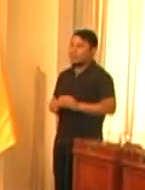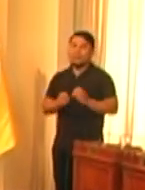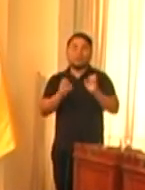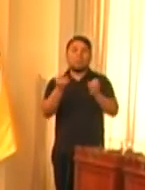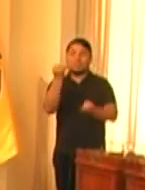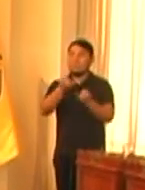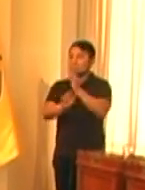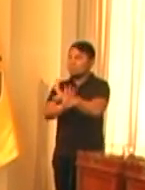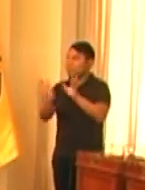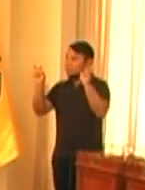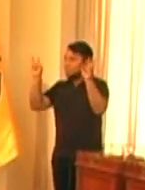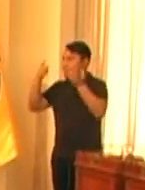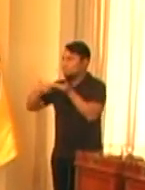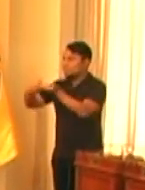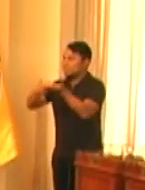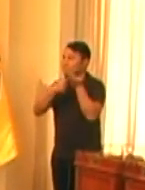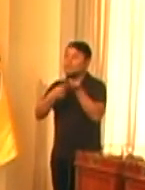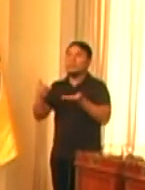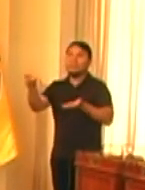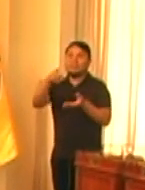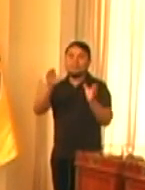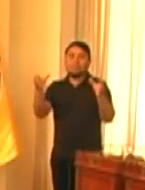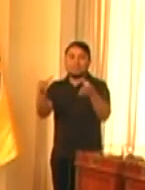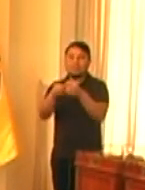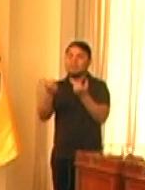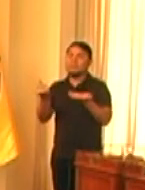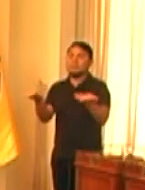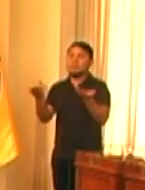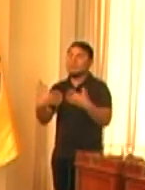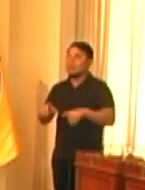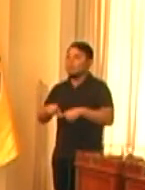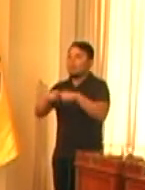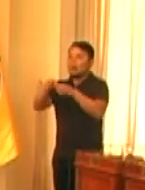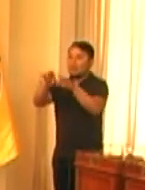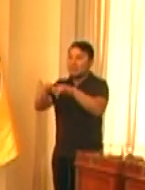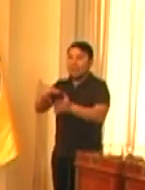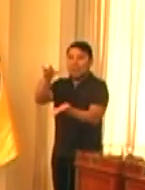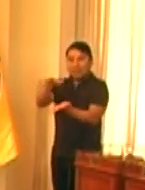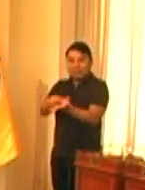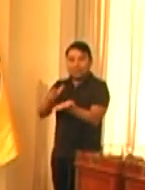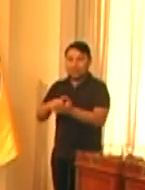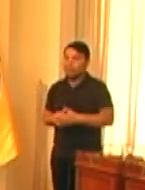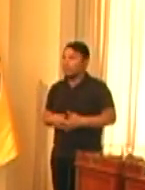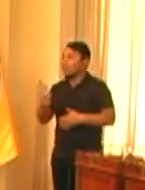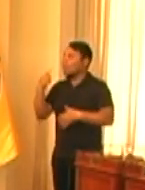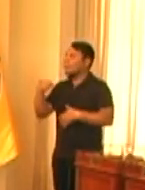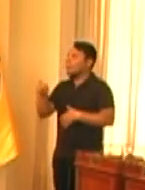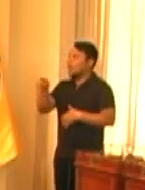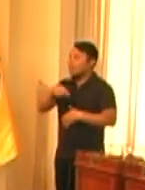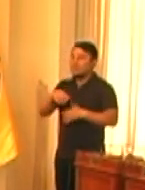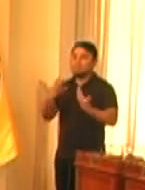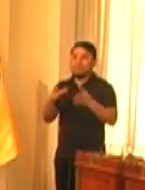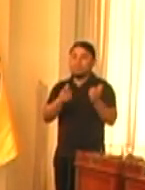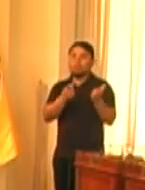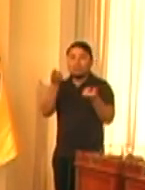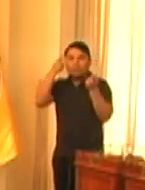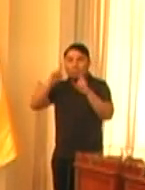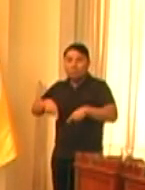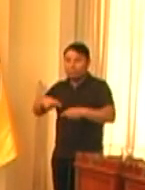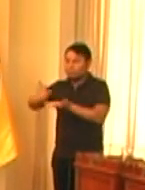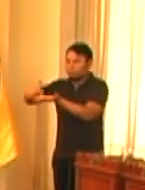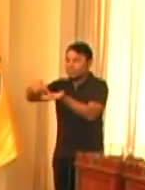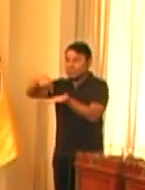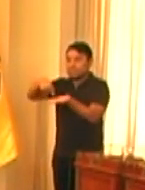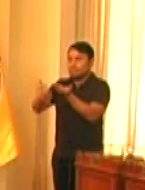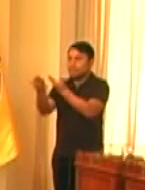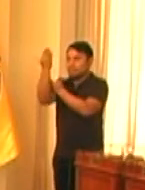temas que tratar, voy a pedir a los miembros del consejo que se sirvan exonerar de la aprobación del acta para la ejecución inmediata de los acuerdos tomados esta